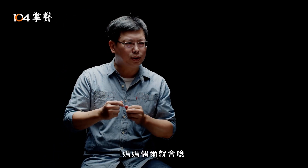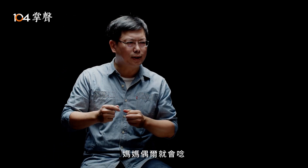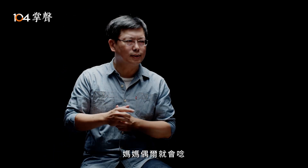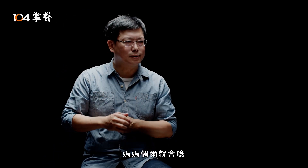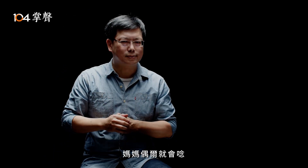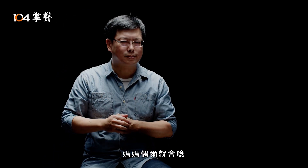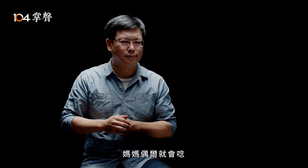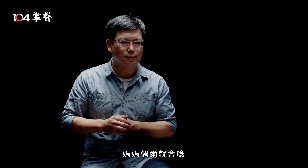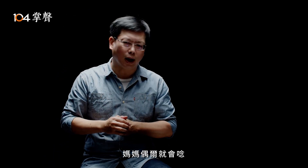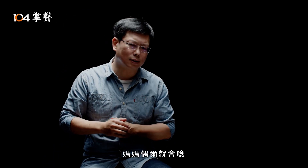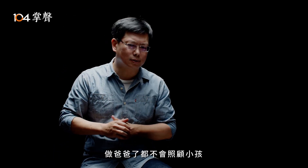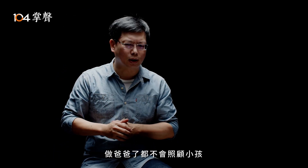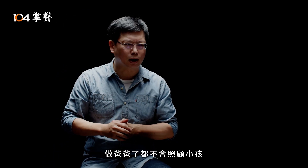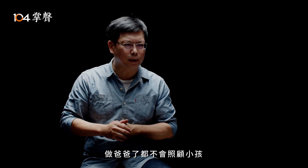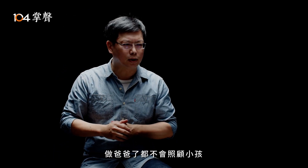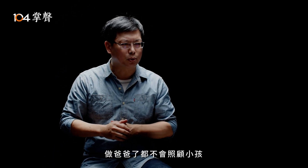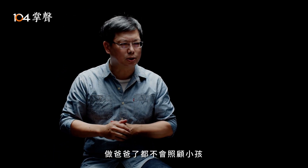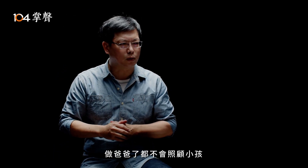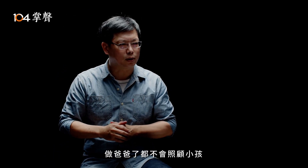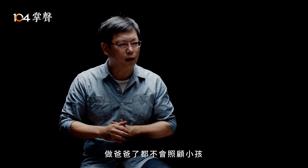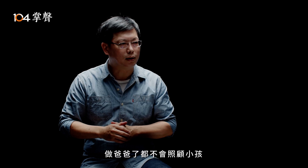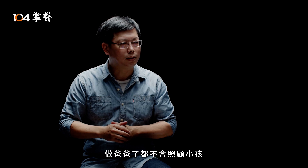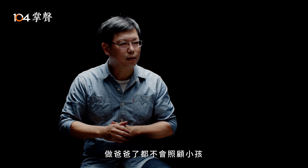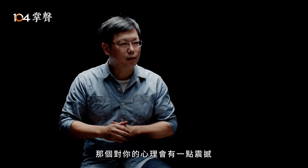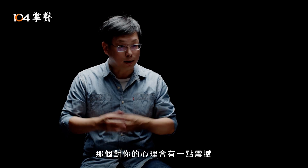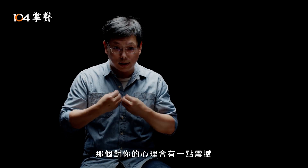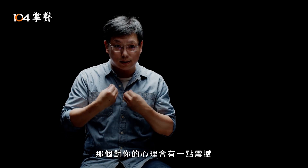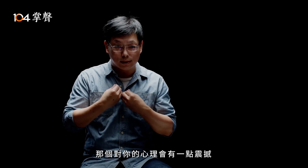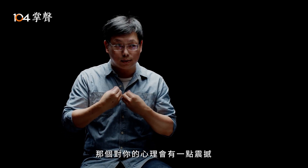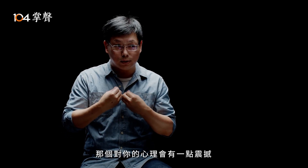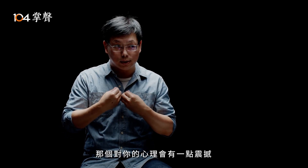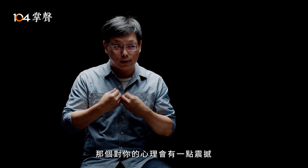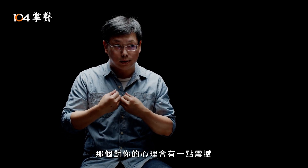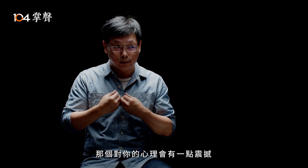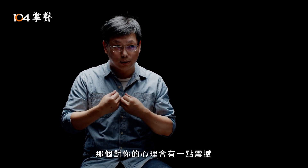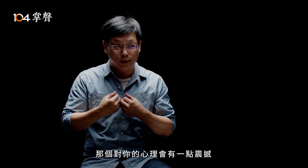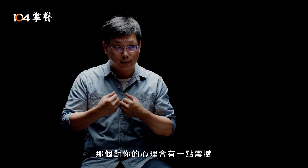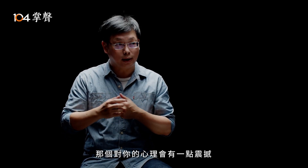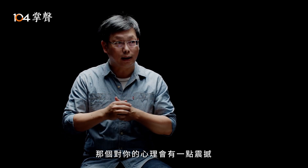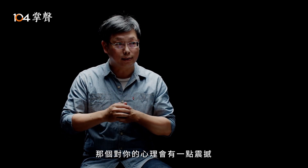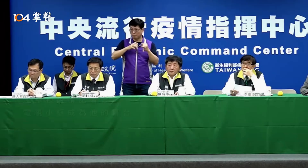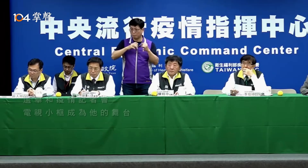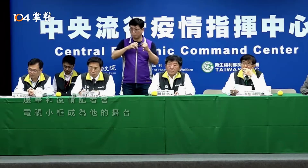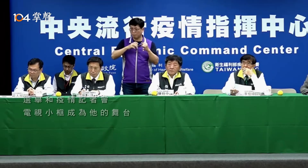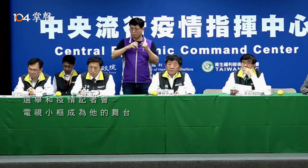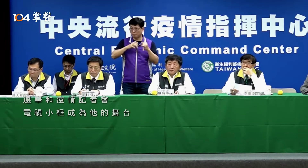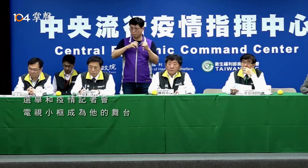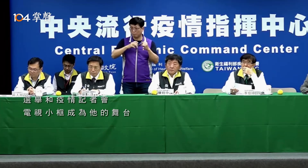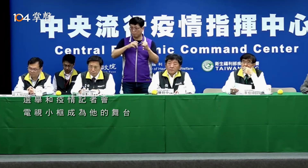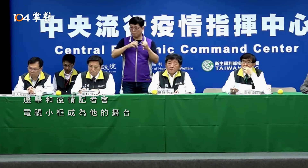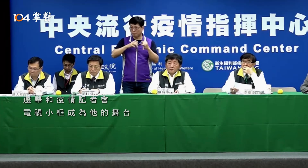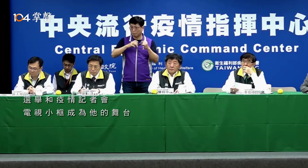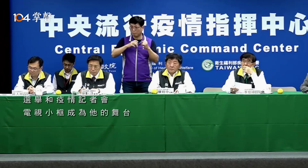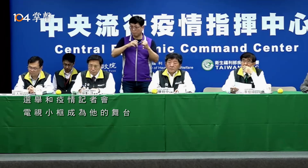偶尔就会念的，就啊，做人老爸那拢不哩照顾囡啦，跟那个对你的心理会有点震撼。 选举和